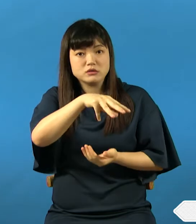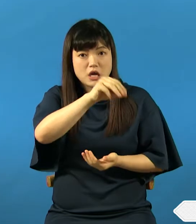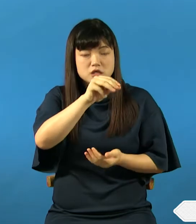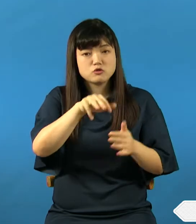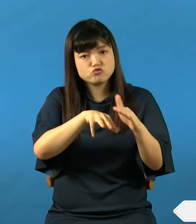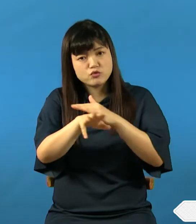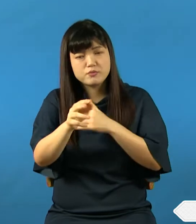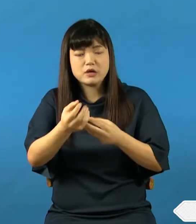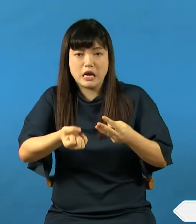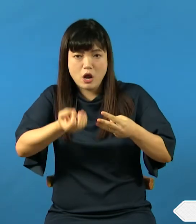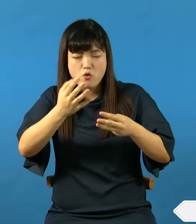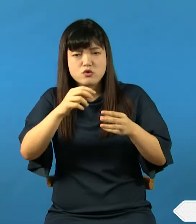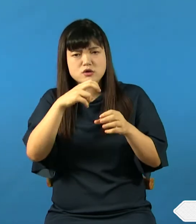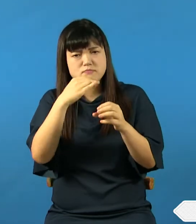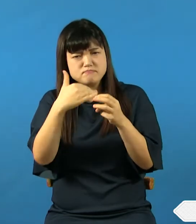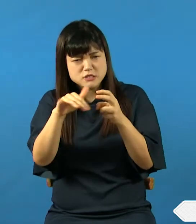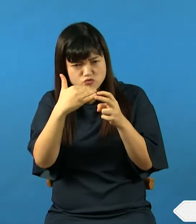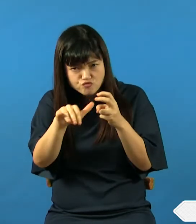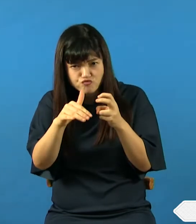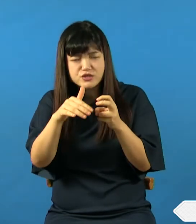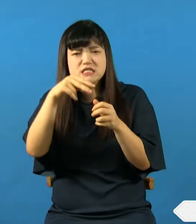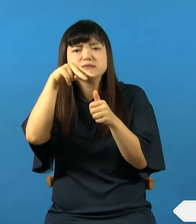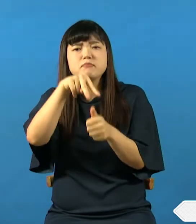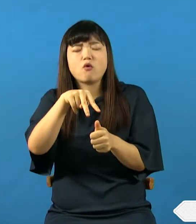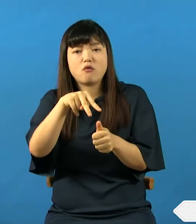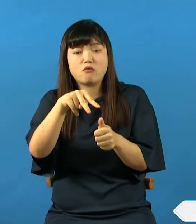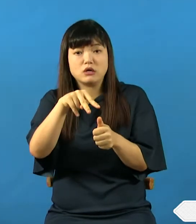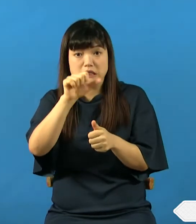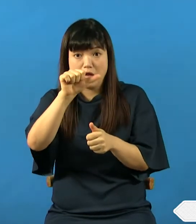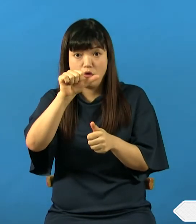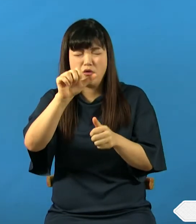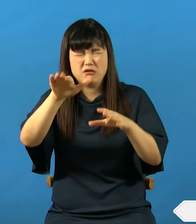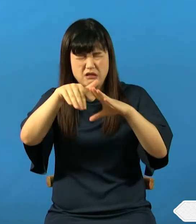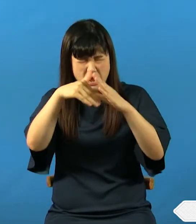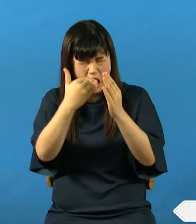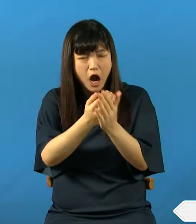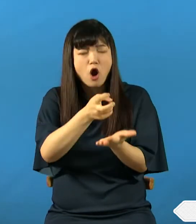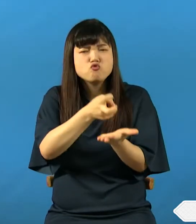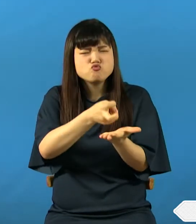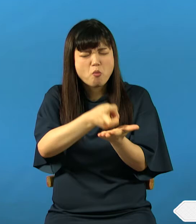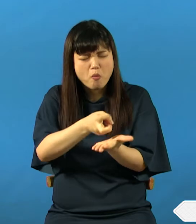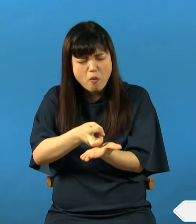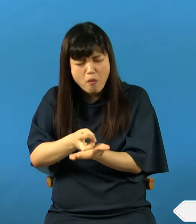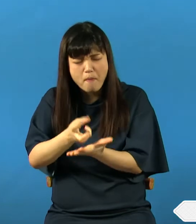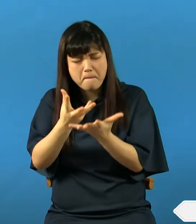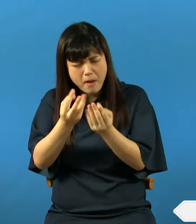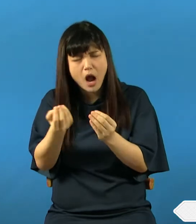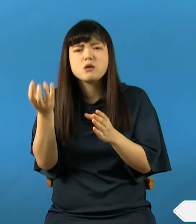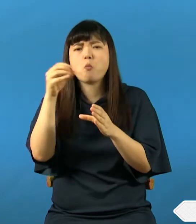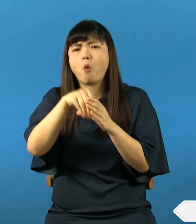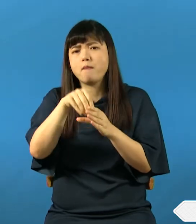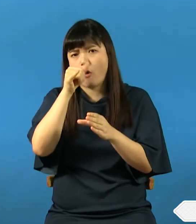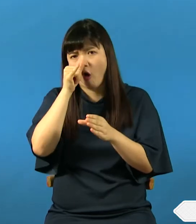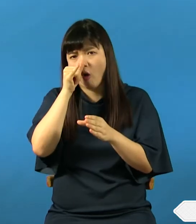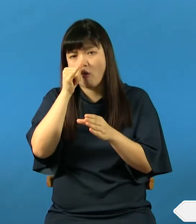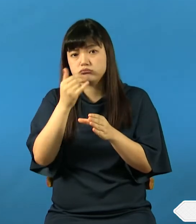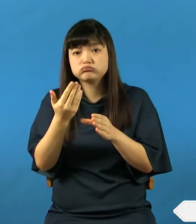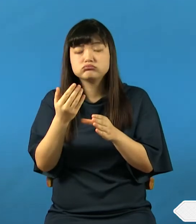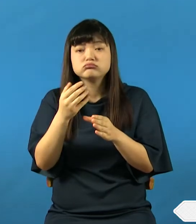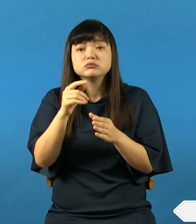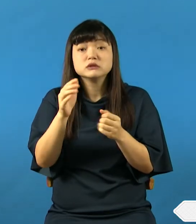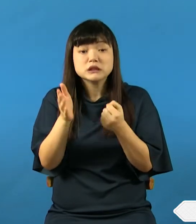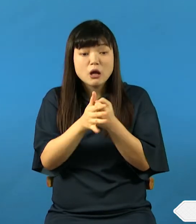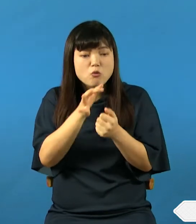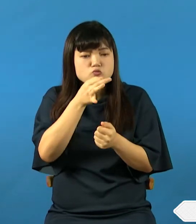외에도 창세기, 출애굽기, 레위기, 민수기, 신명기 이 5권 안에는 율법이 많이 포함되어 있어서